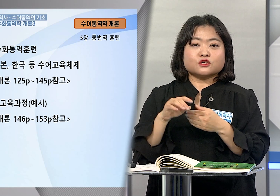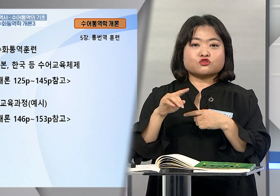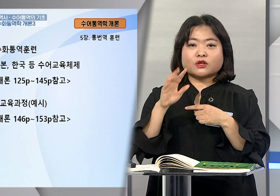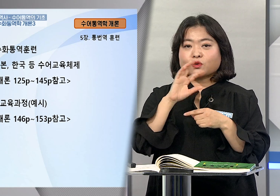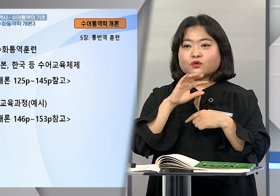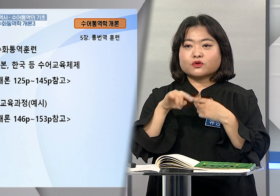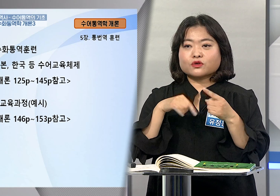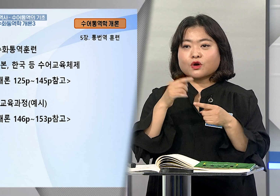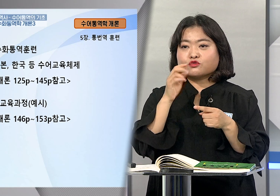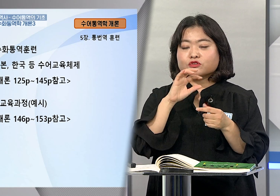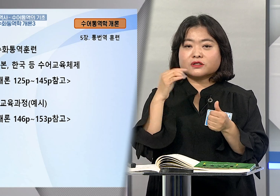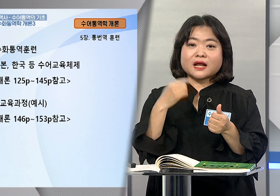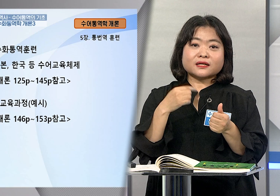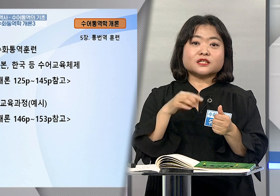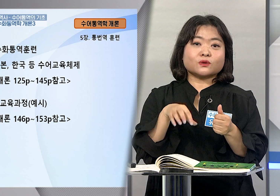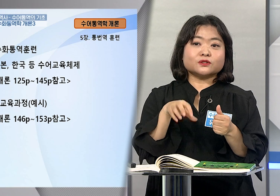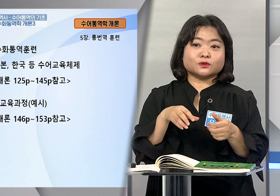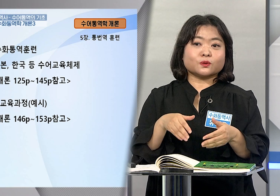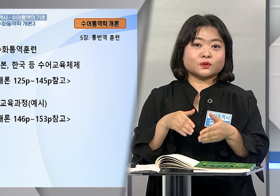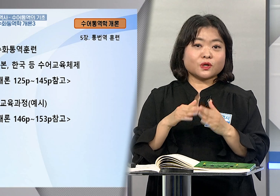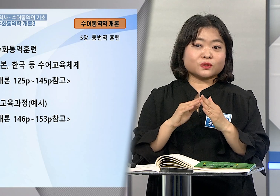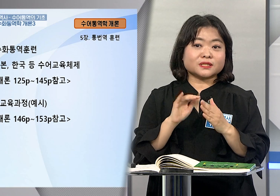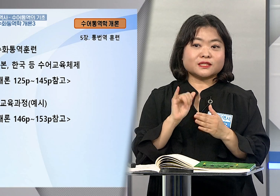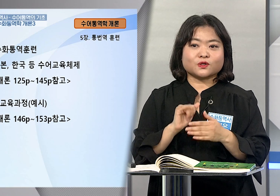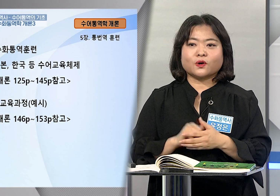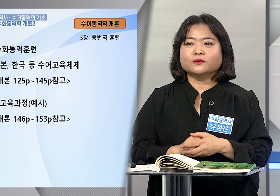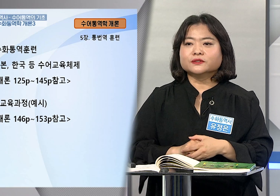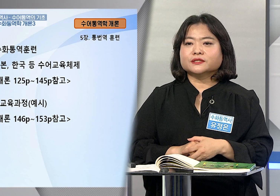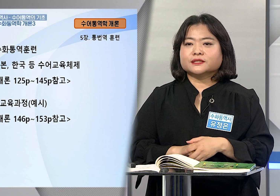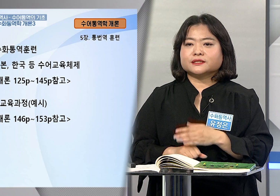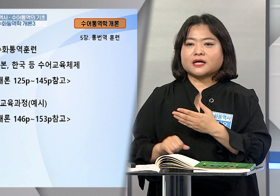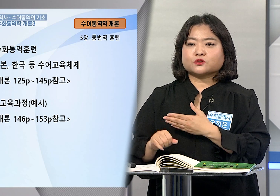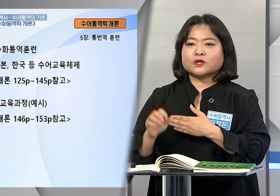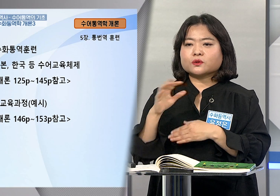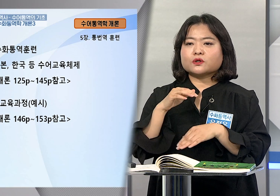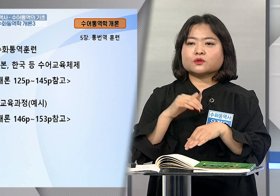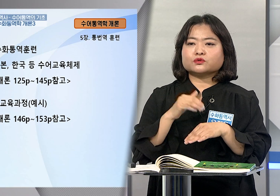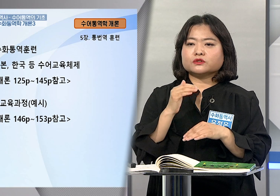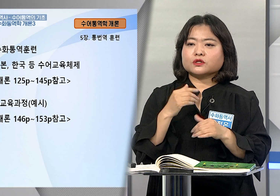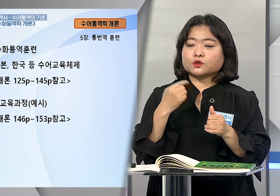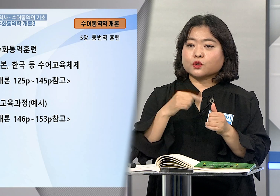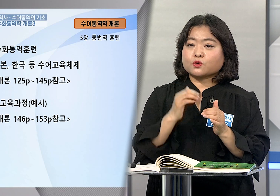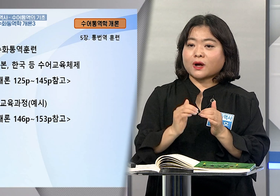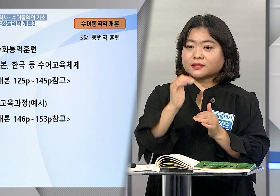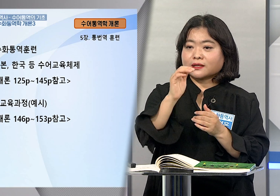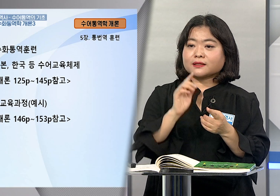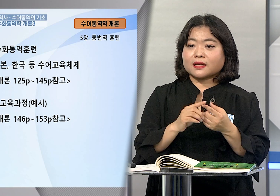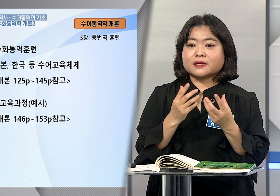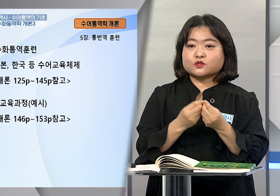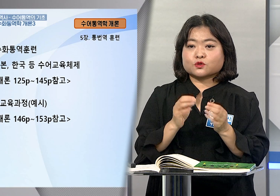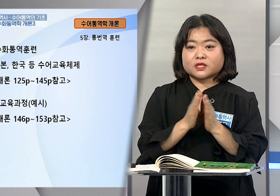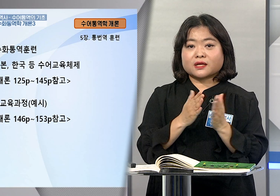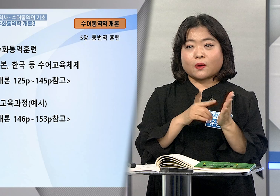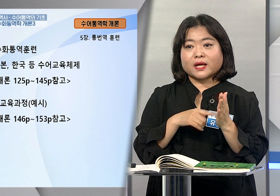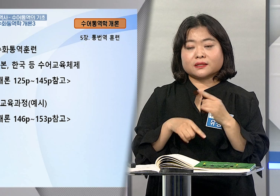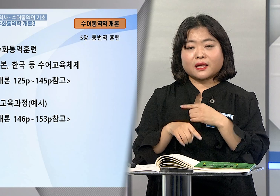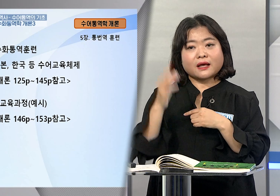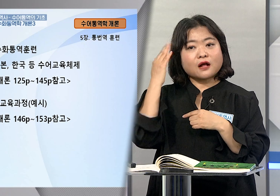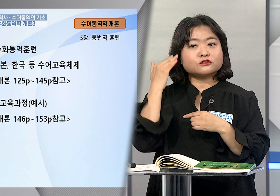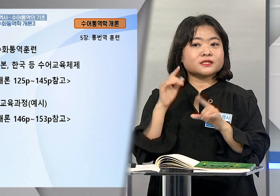수화 통역 훈련을 하는 기관들도 세워지겠죠. 자, 수화통역 훈련 교육 과정에 대한 예시도 책에 나와 있는데 한국의